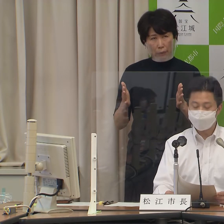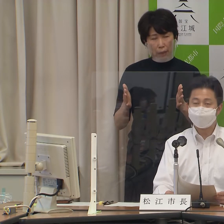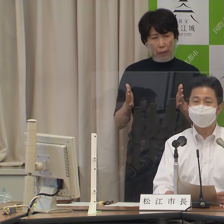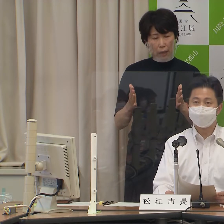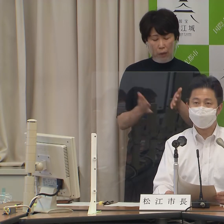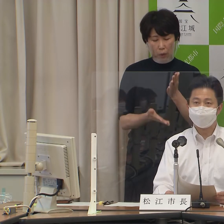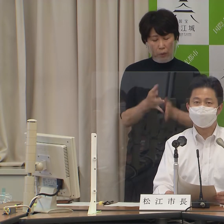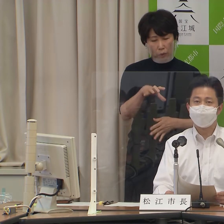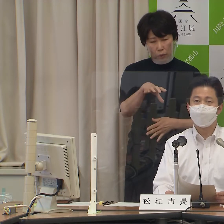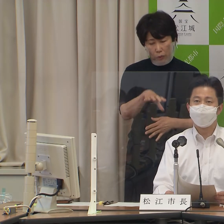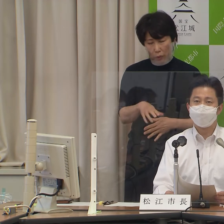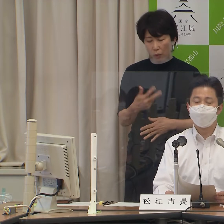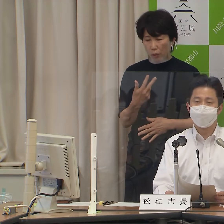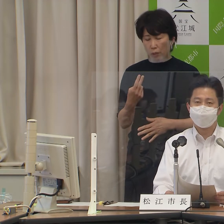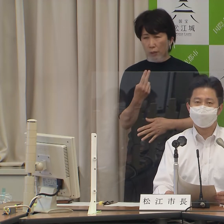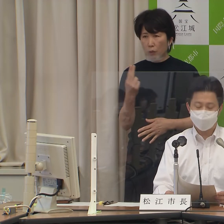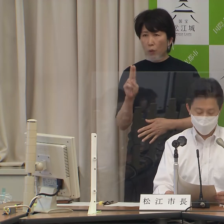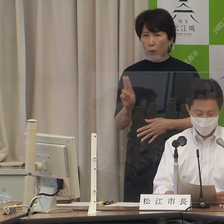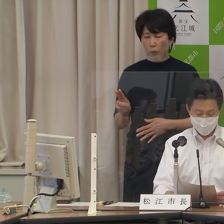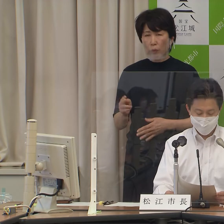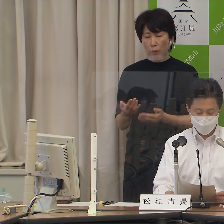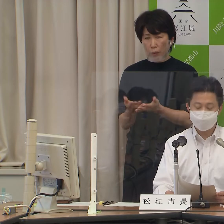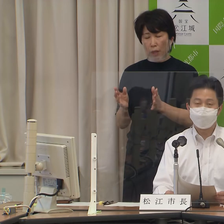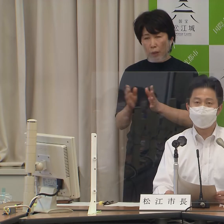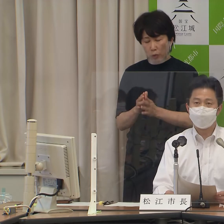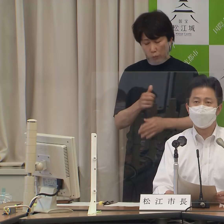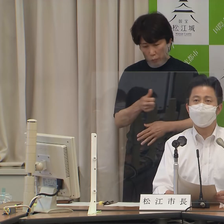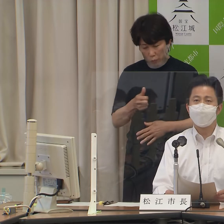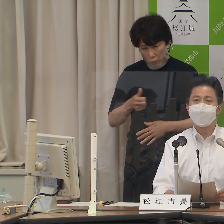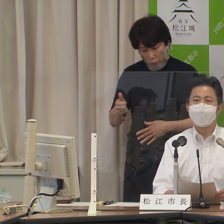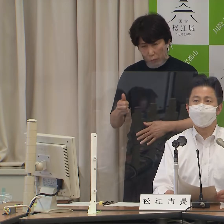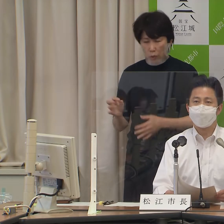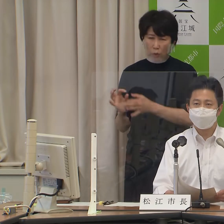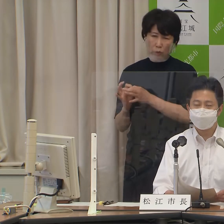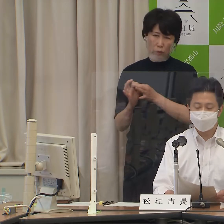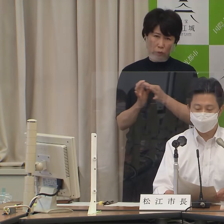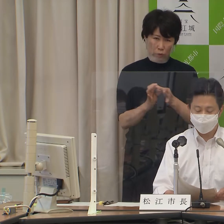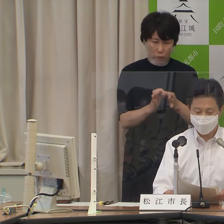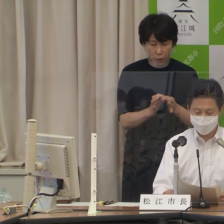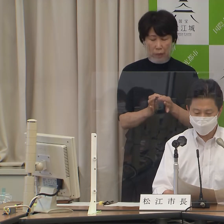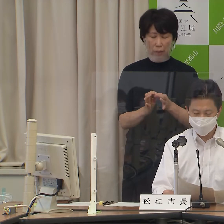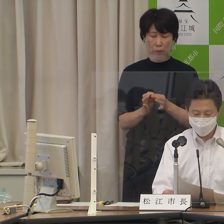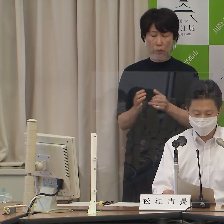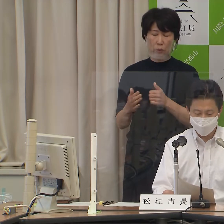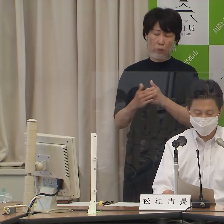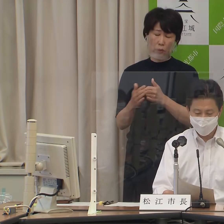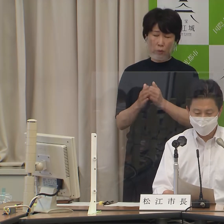用を控えていただくことにつきましても、引き続きのご協力をお願いします。